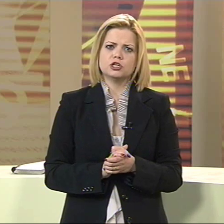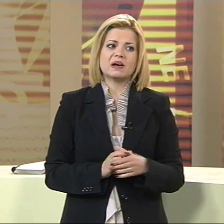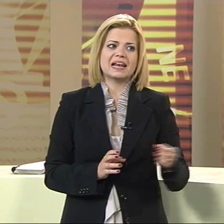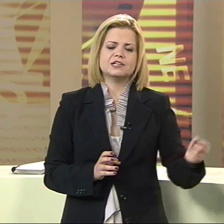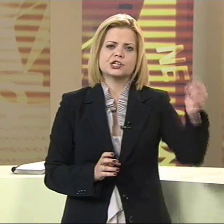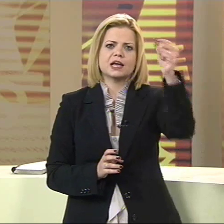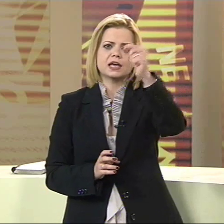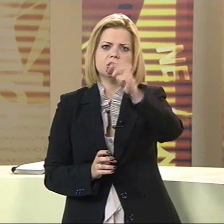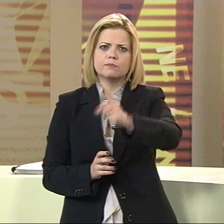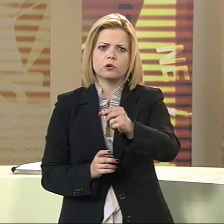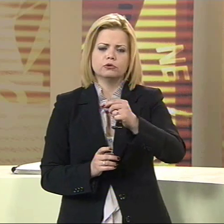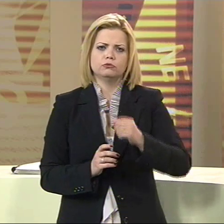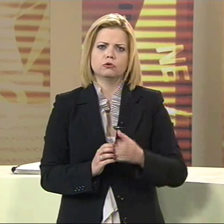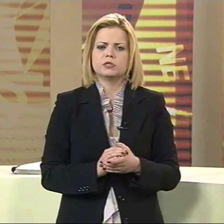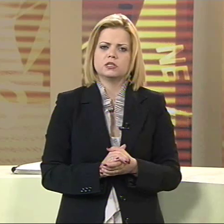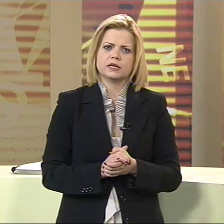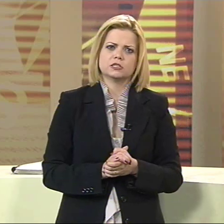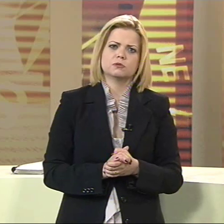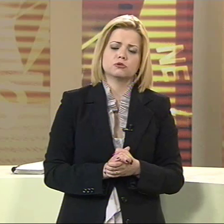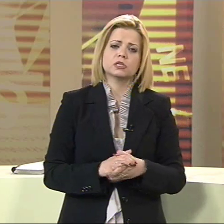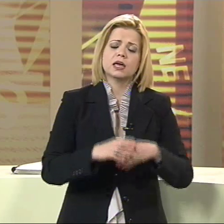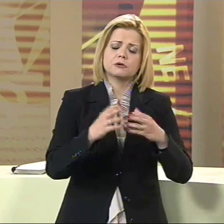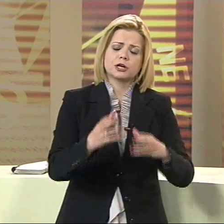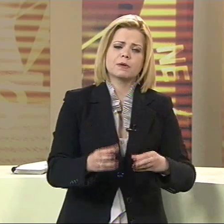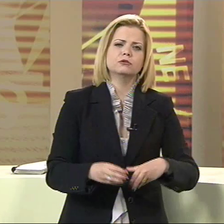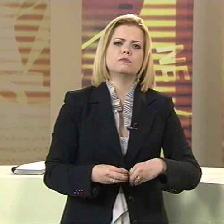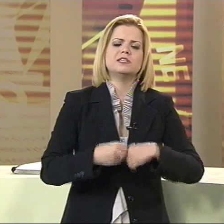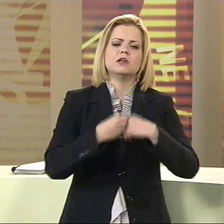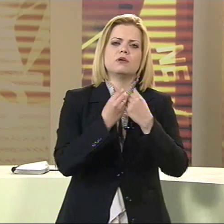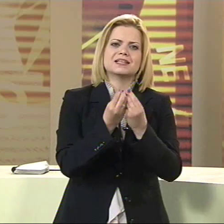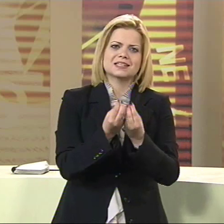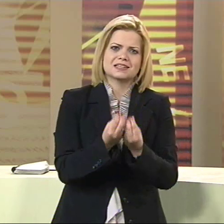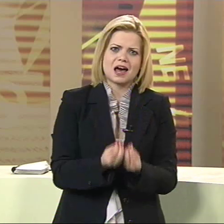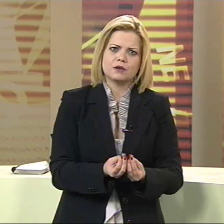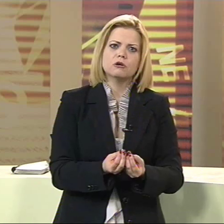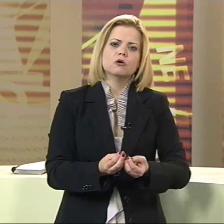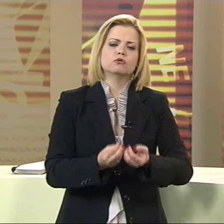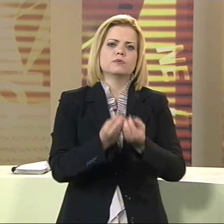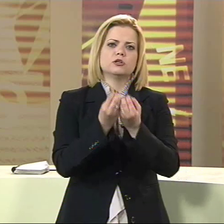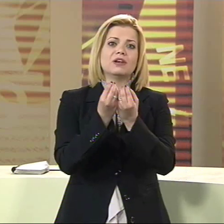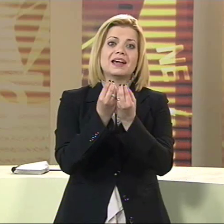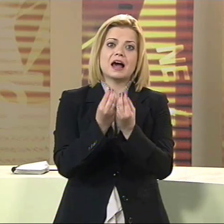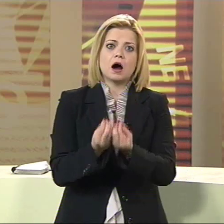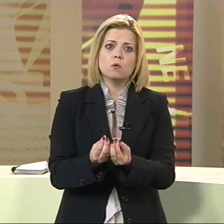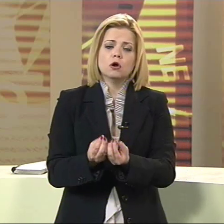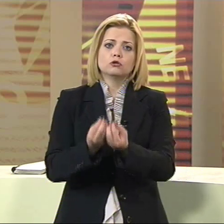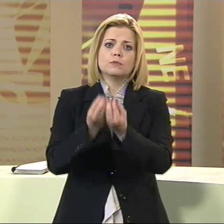domicílio, a lei chega impondo um domicílio a essas pessoas. É o chamado domicílio necessário, o domicílio legal, o